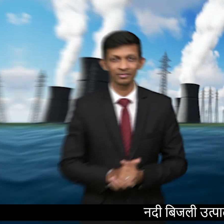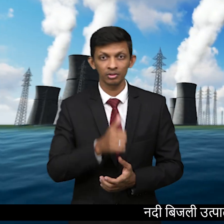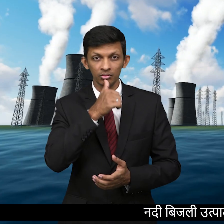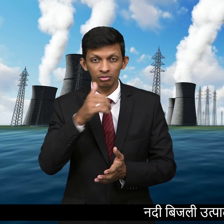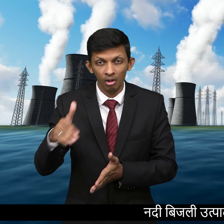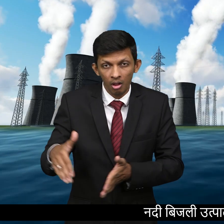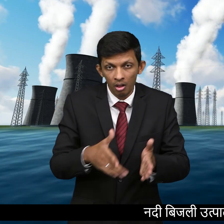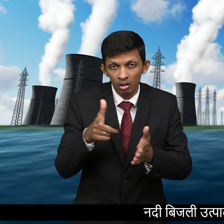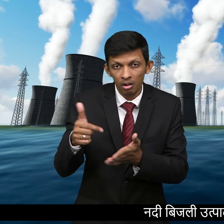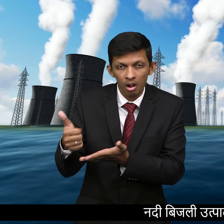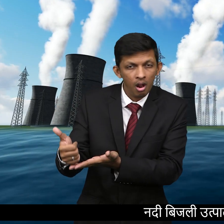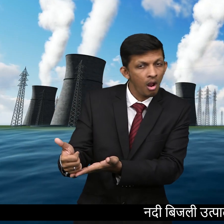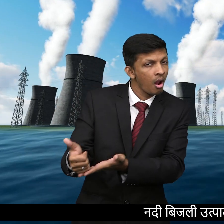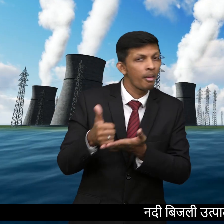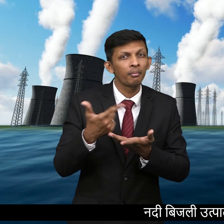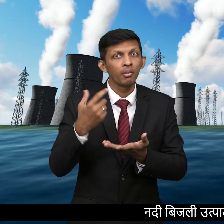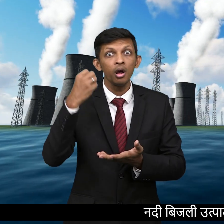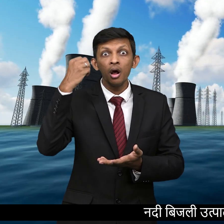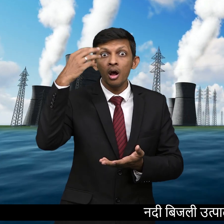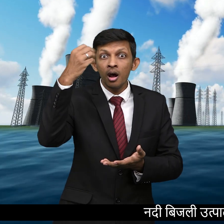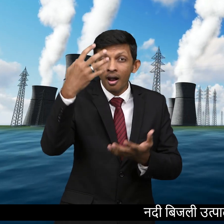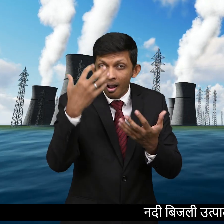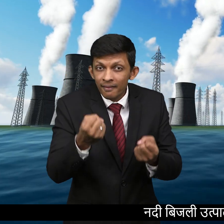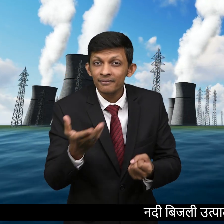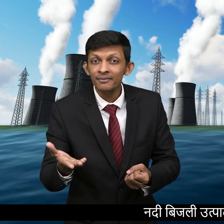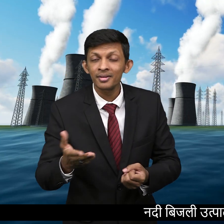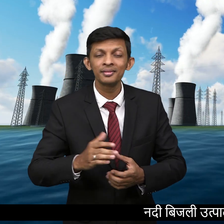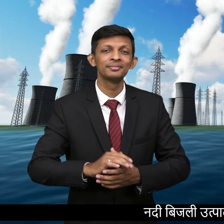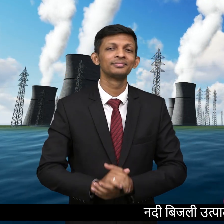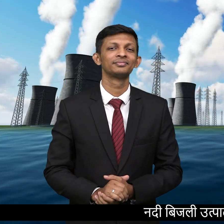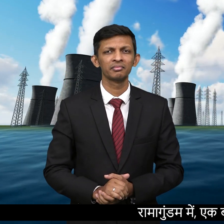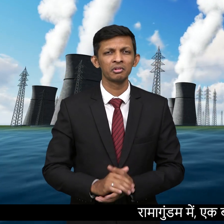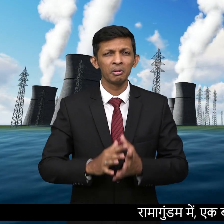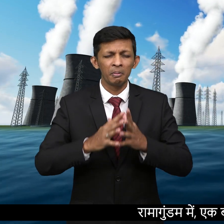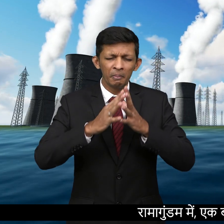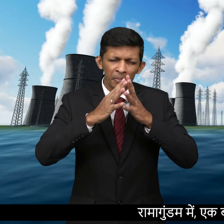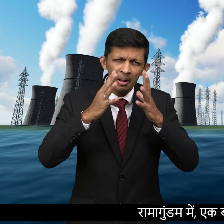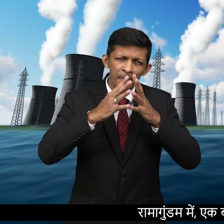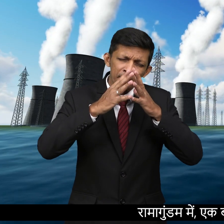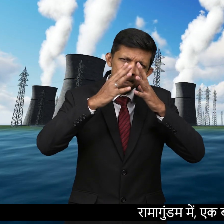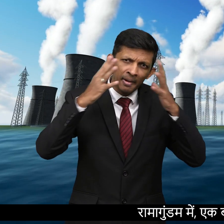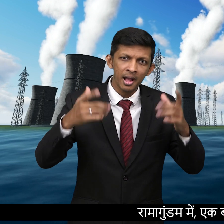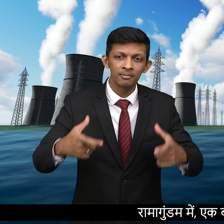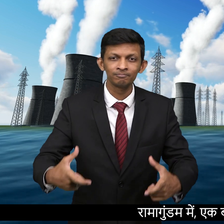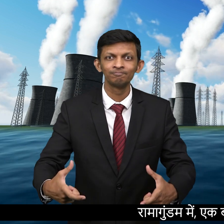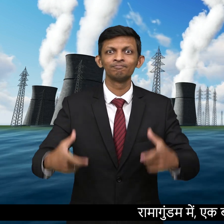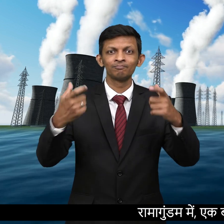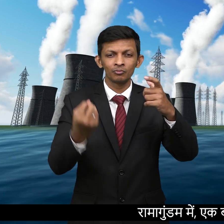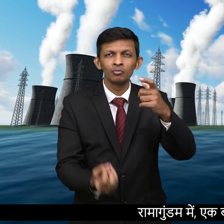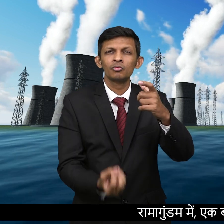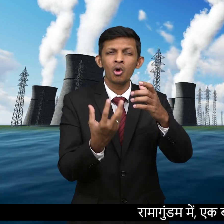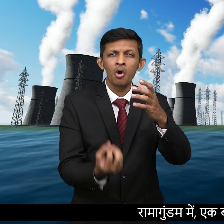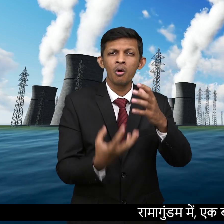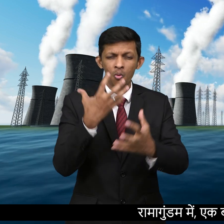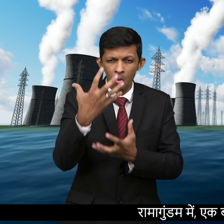नदी बिजली उत्पादन में भी मदद करती है। रामागुंडम में एक बड़ा थर्मल पावर